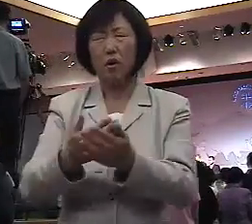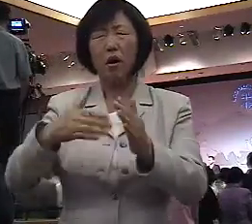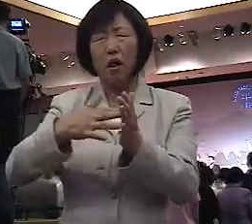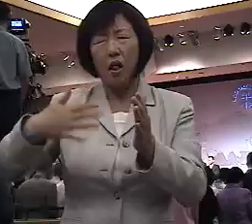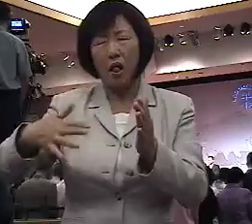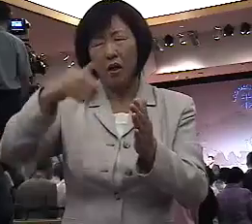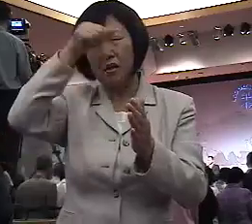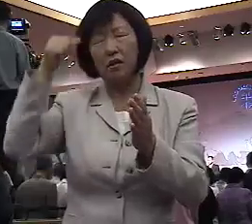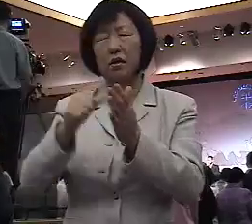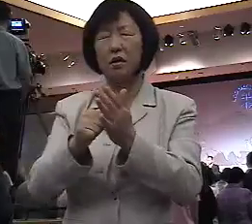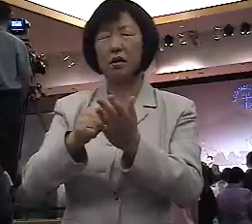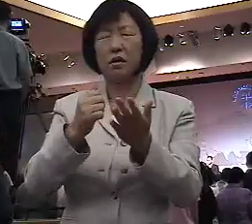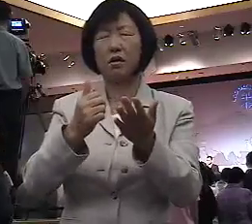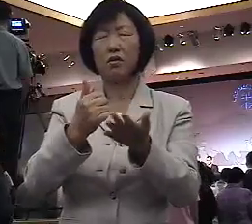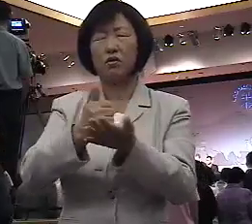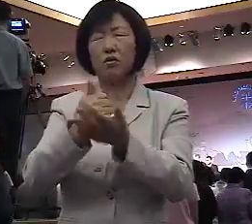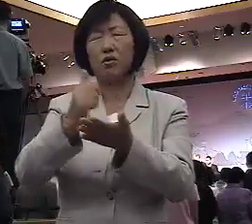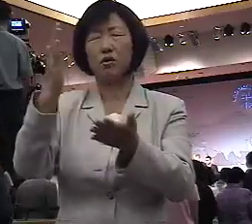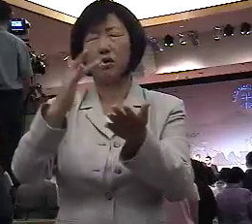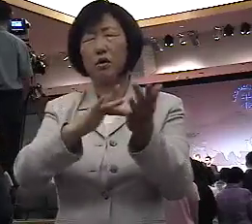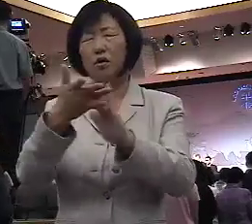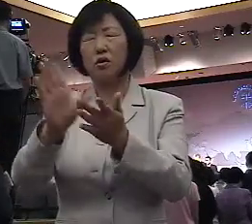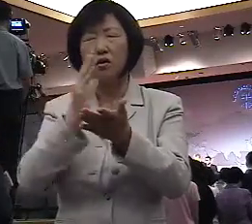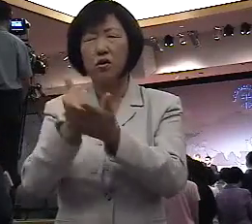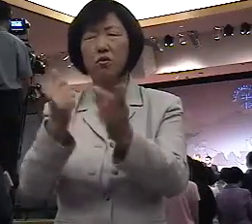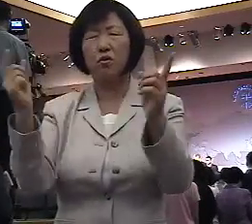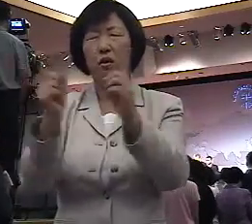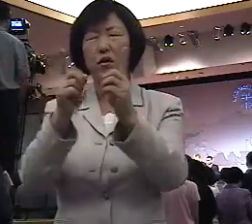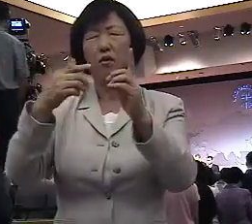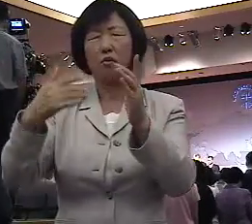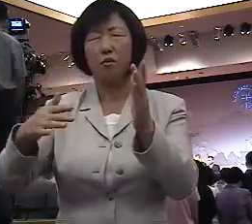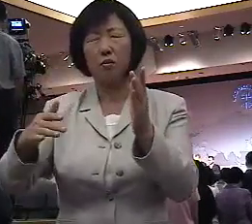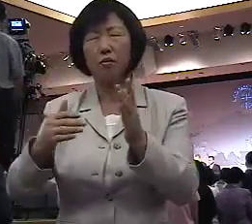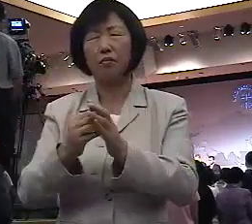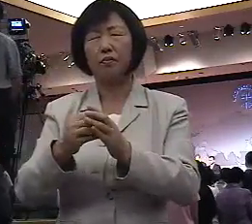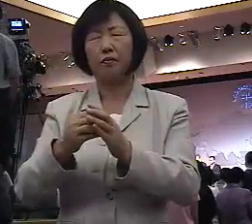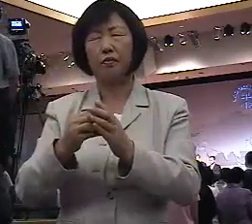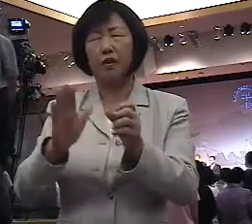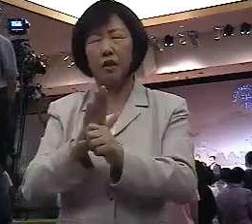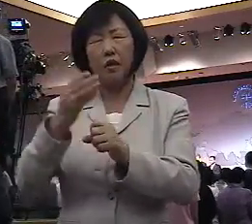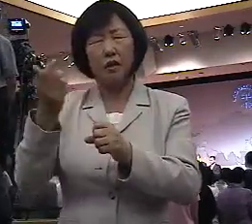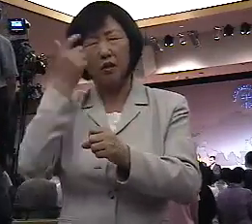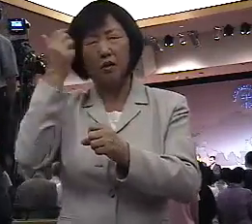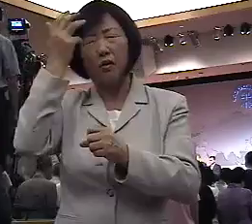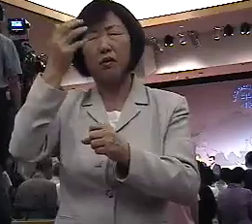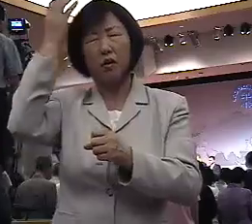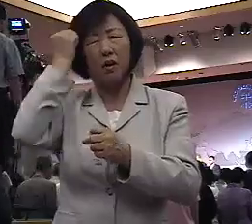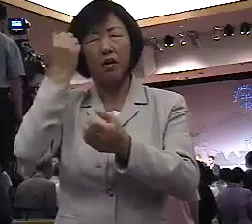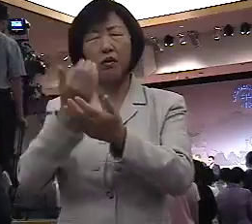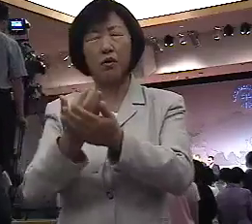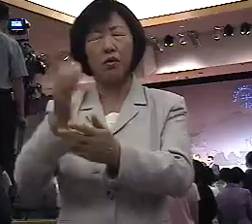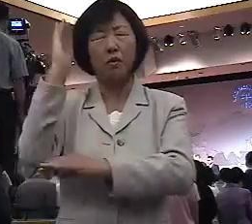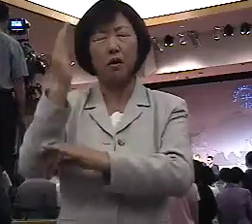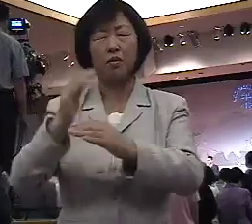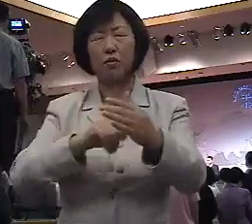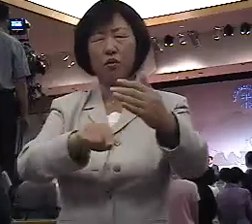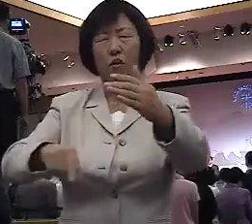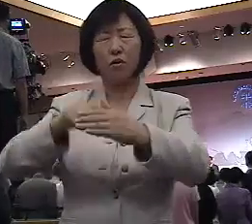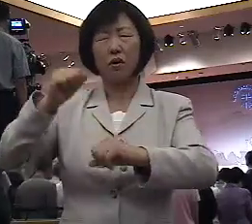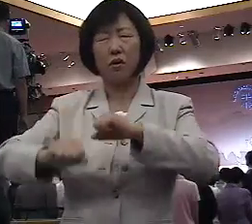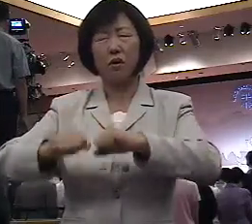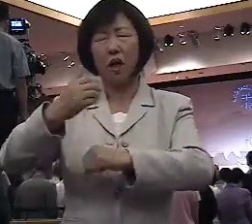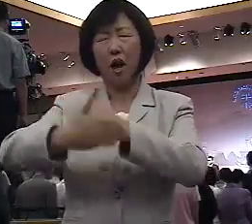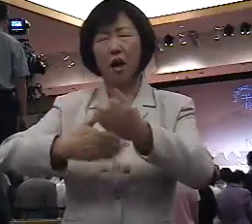인생의 주인이 되시는 예수 그리스도를 만나지 못한 주의 사랑하는 영혼들을 기억하여 주옵시고 말씀으로 우리 가운데